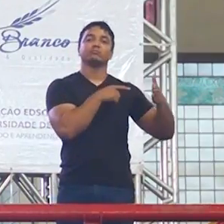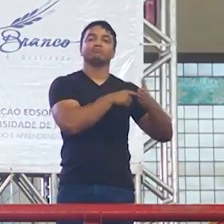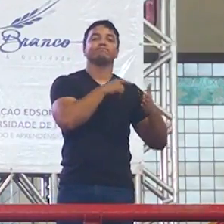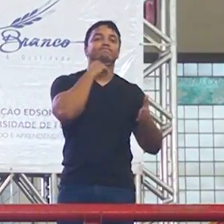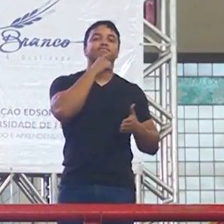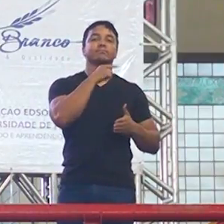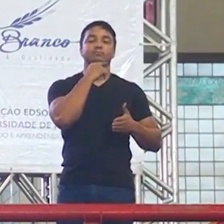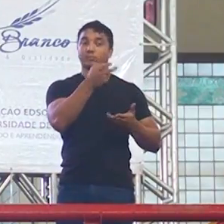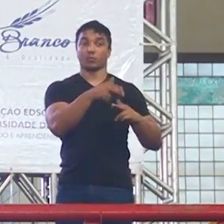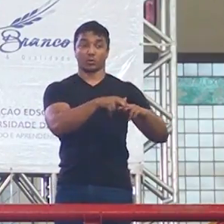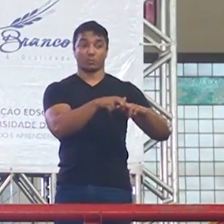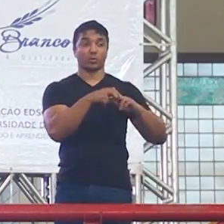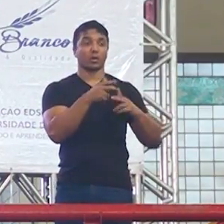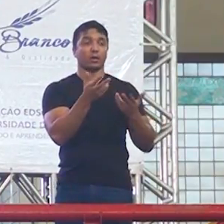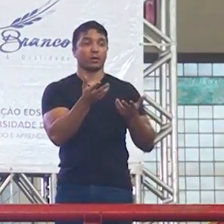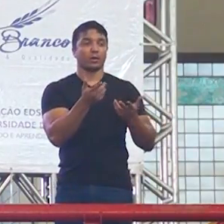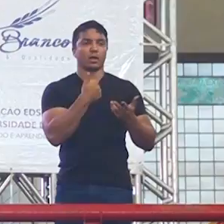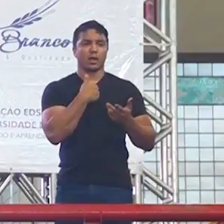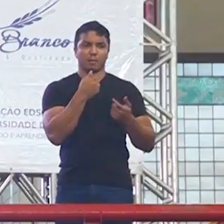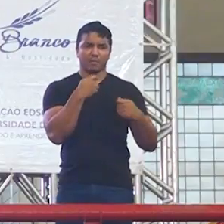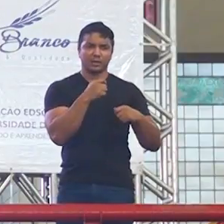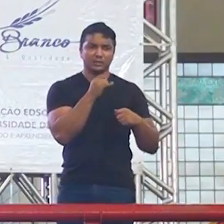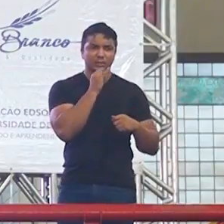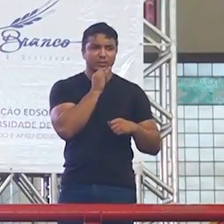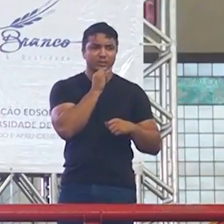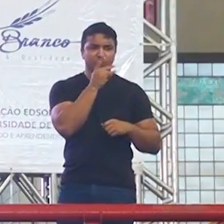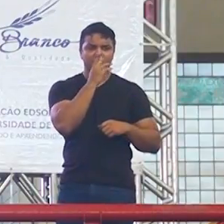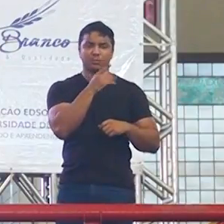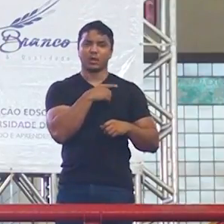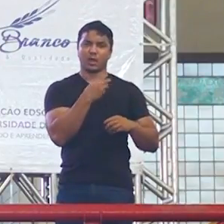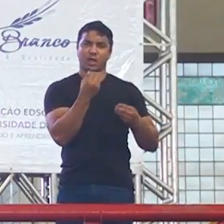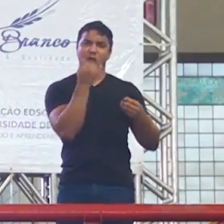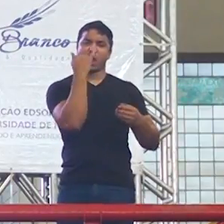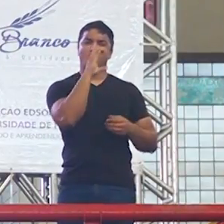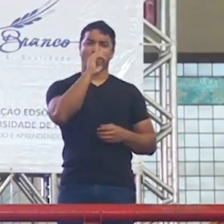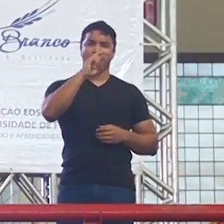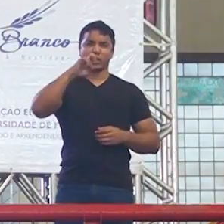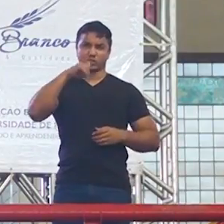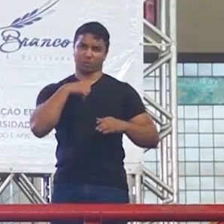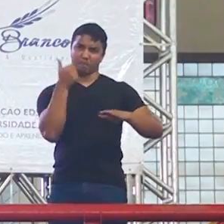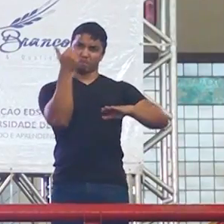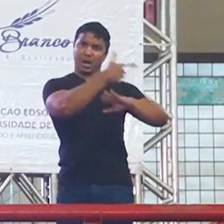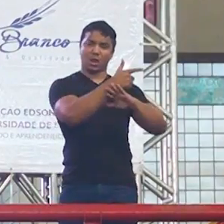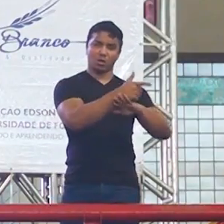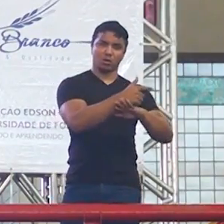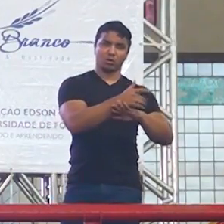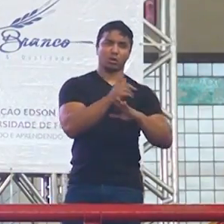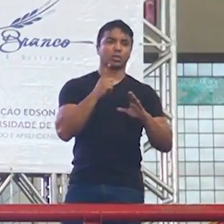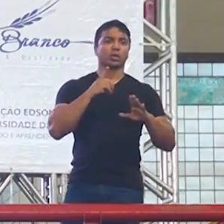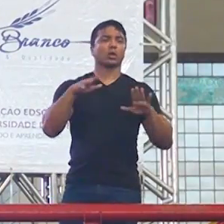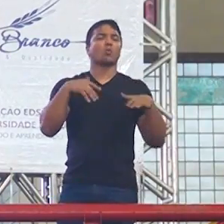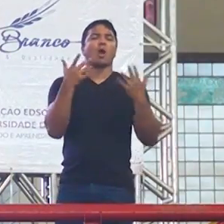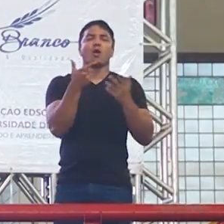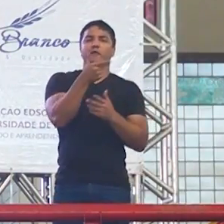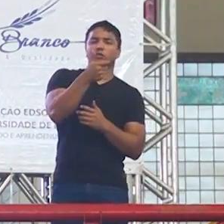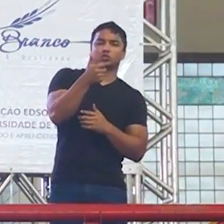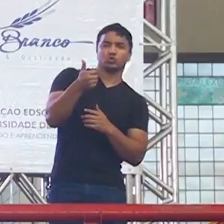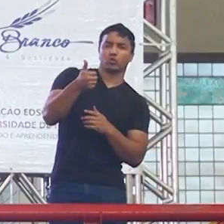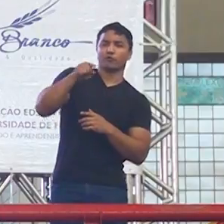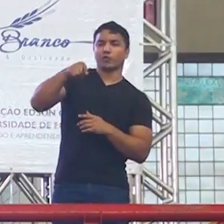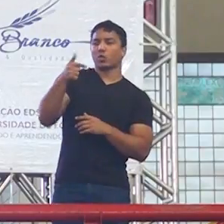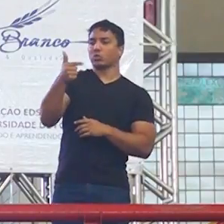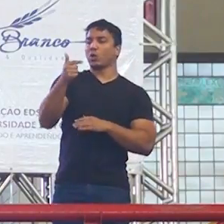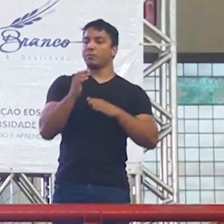aparelhos. Então, professor, eu tenho que colocar uma corrente um pouquinho maior. Qual é o item que é um pouquinho